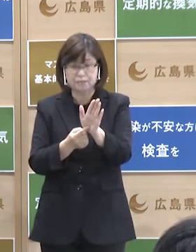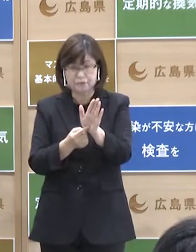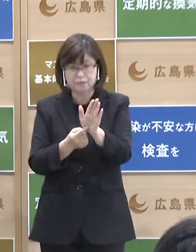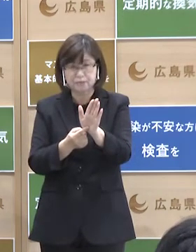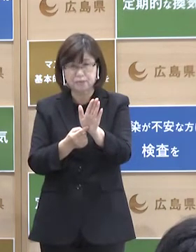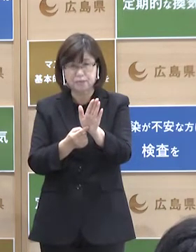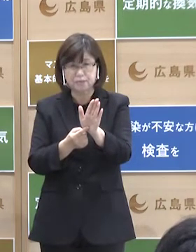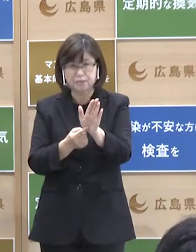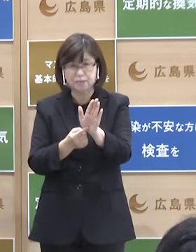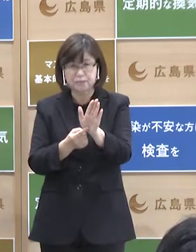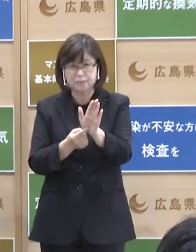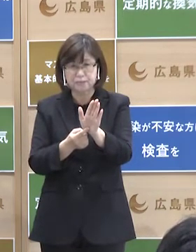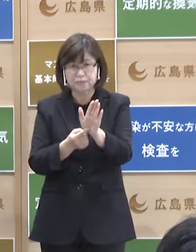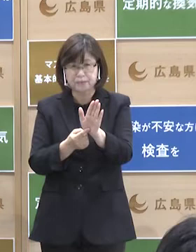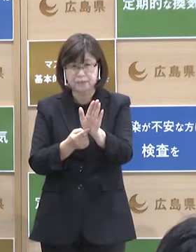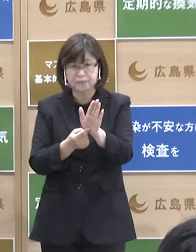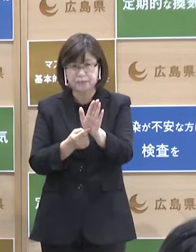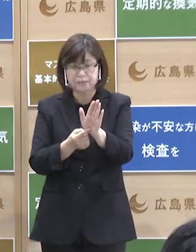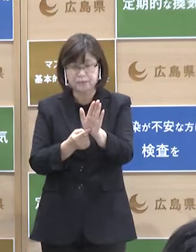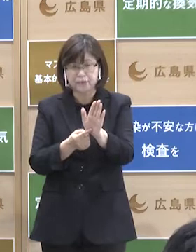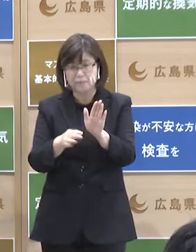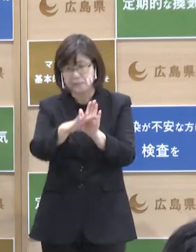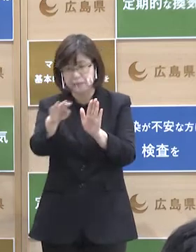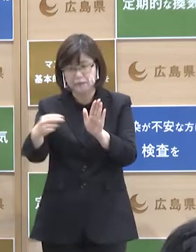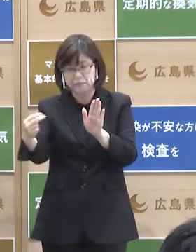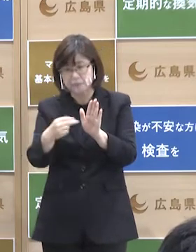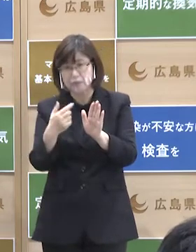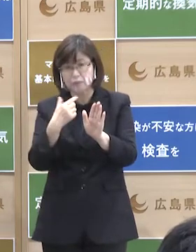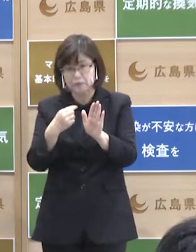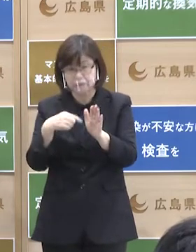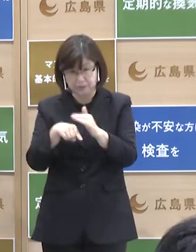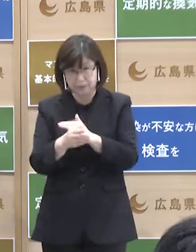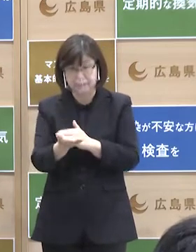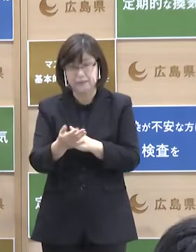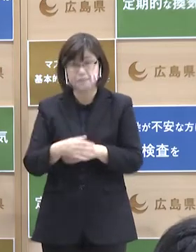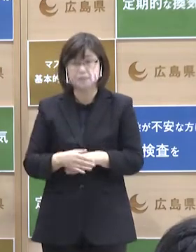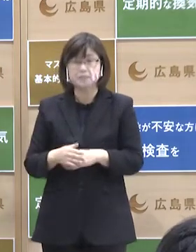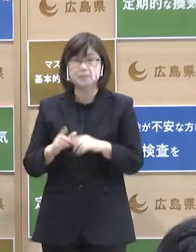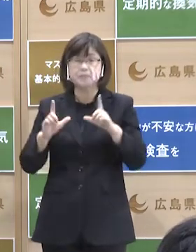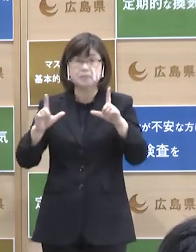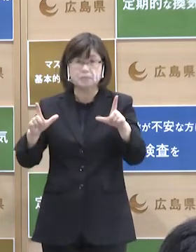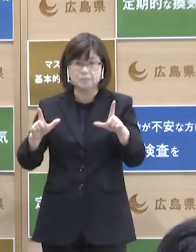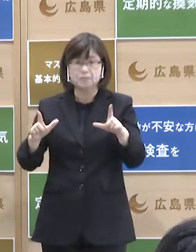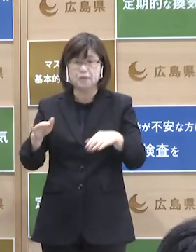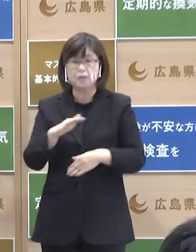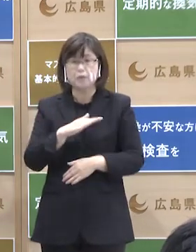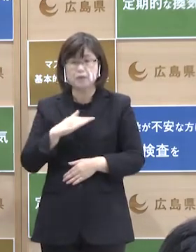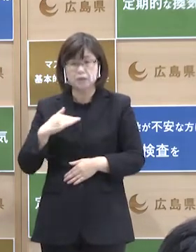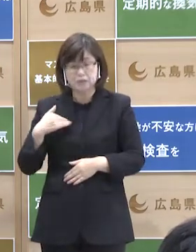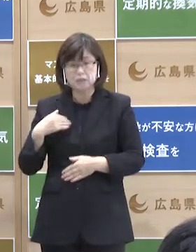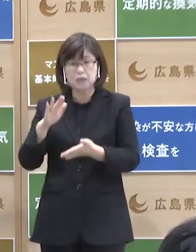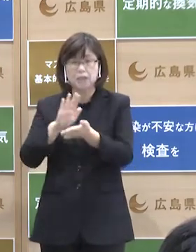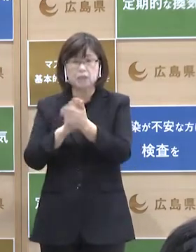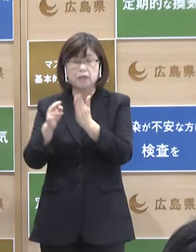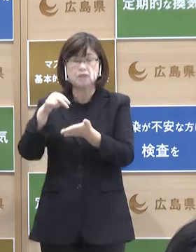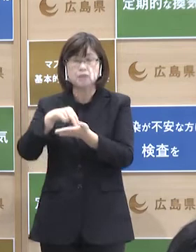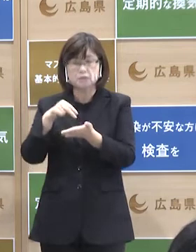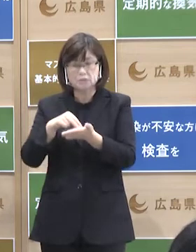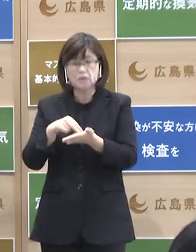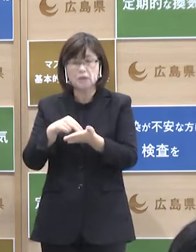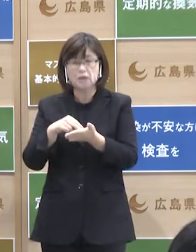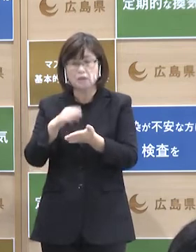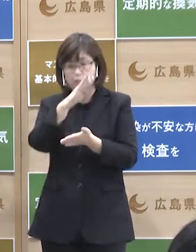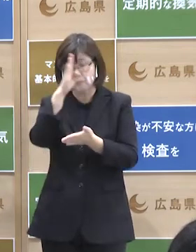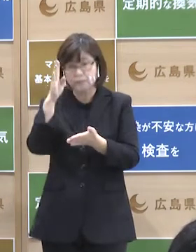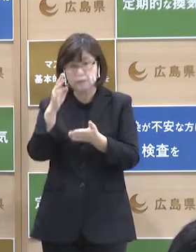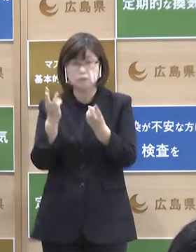ように。 県としてはですね、我々の発表としてはそうなってますので、 それ